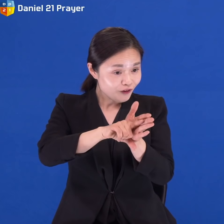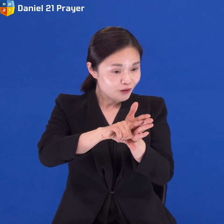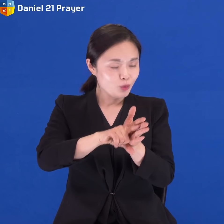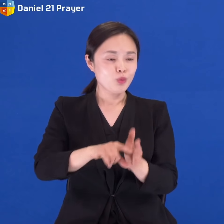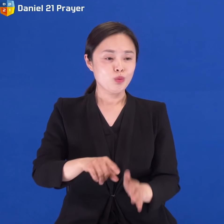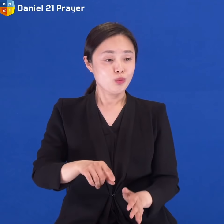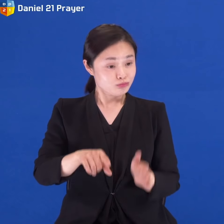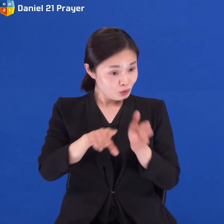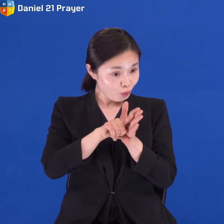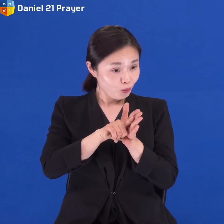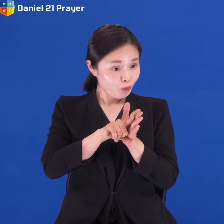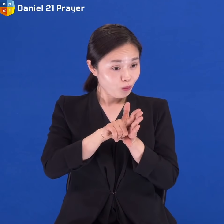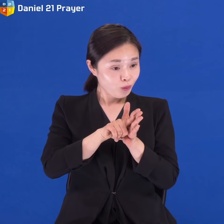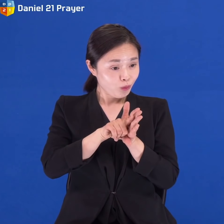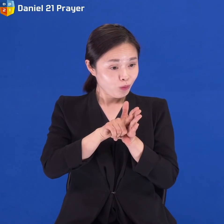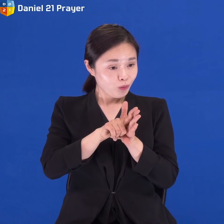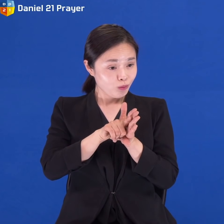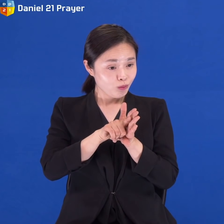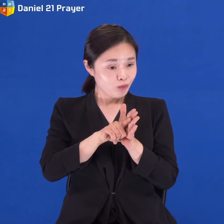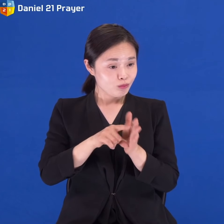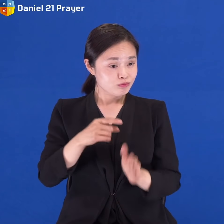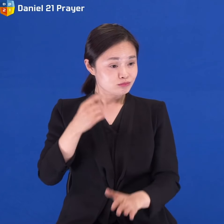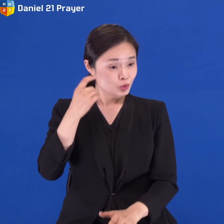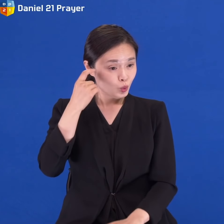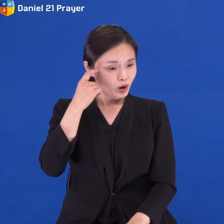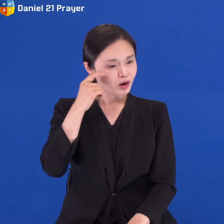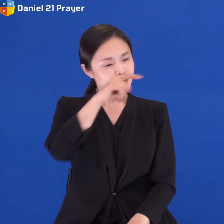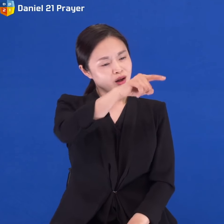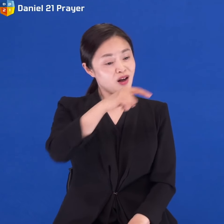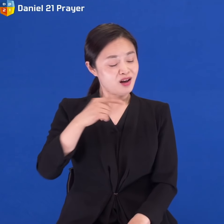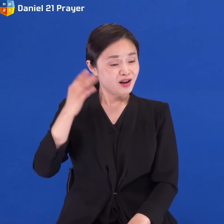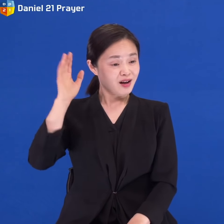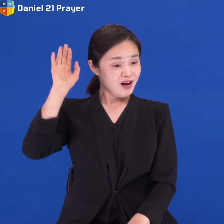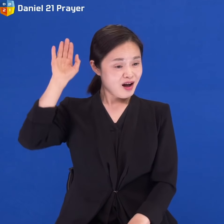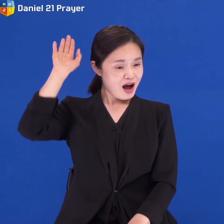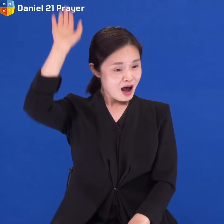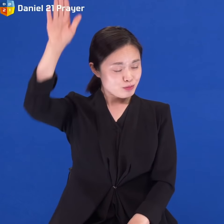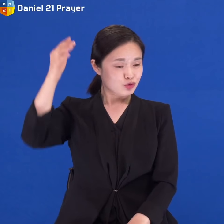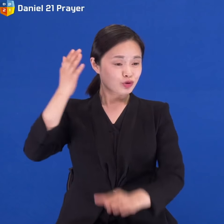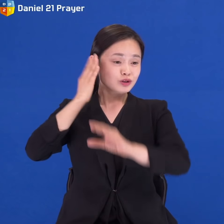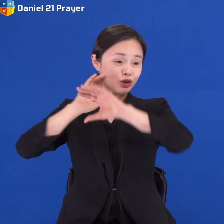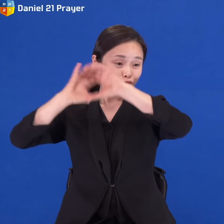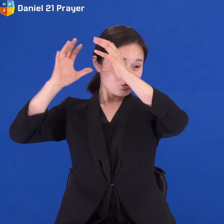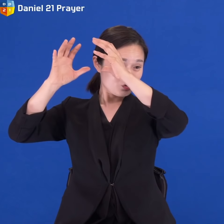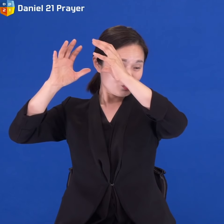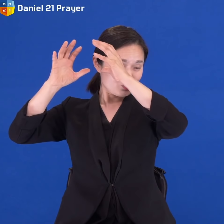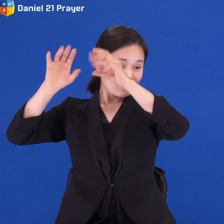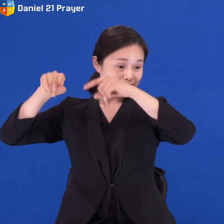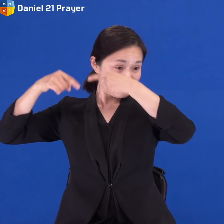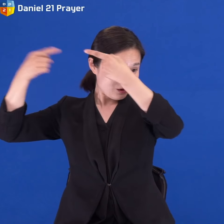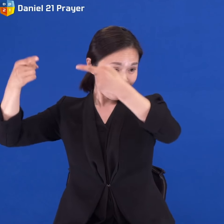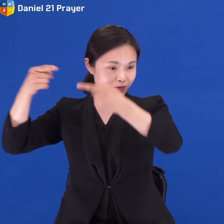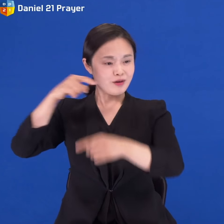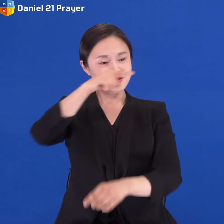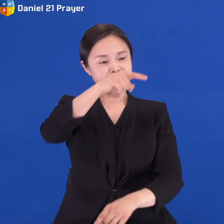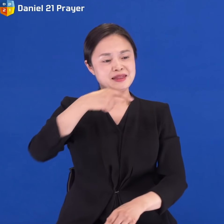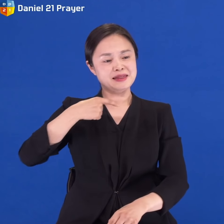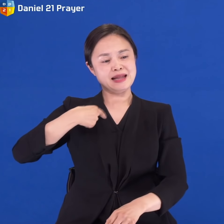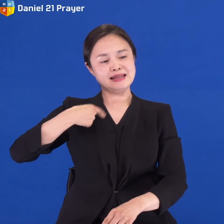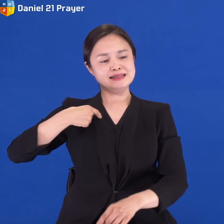왜냐하면 그냥 너랑 나랑은 천국에 가면 청이 다를 것 같아. 난 3층인데 너는 아무래도 지하 3층 갈 것